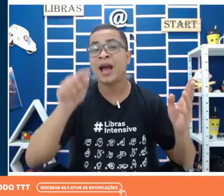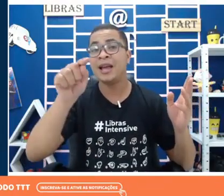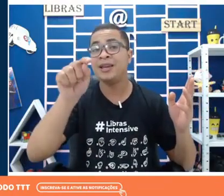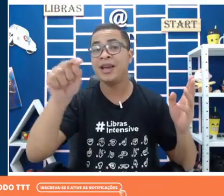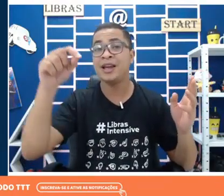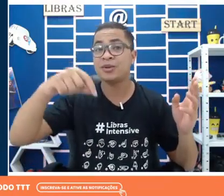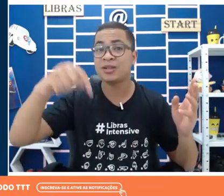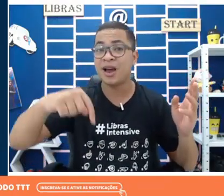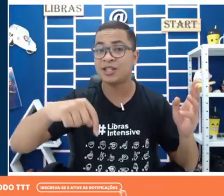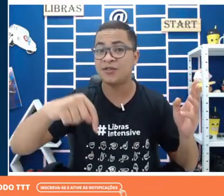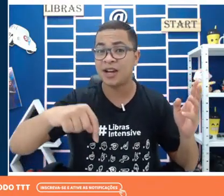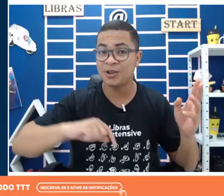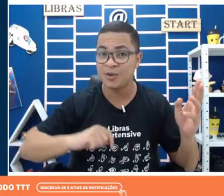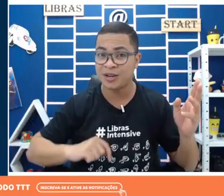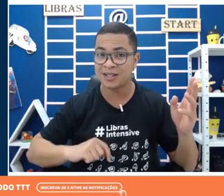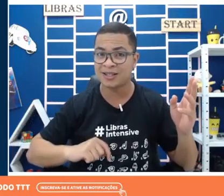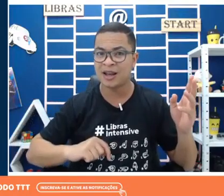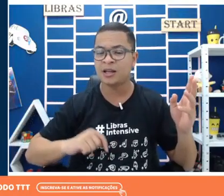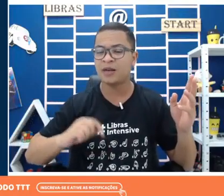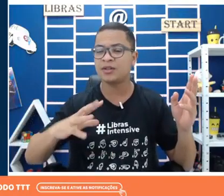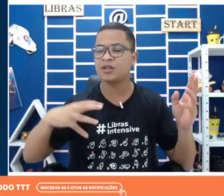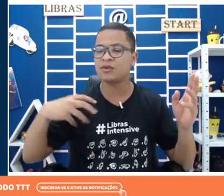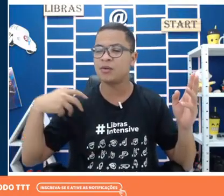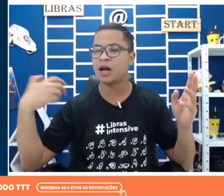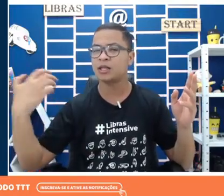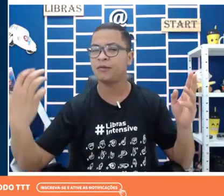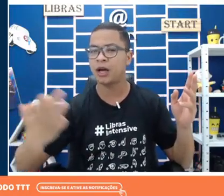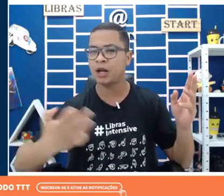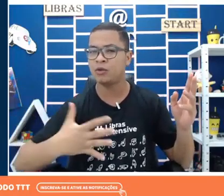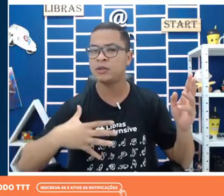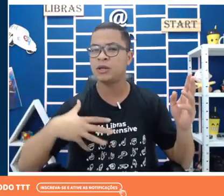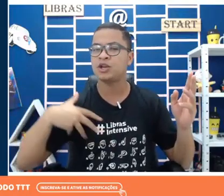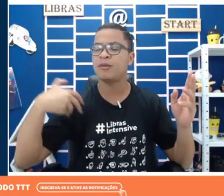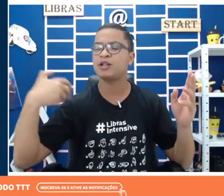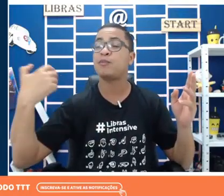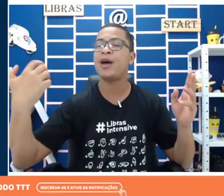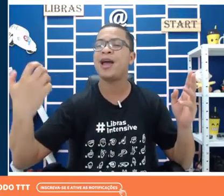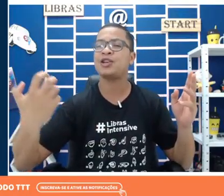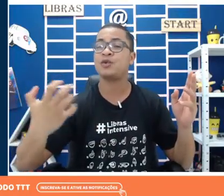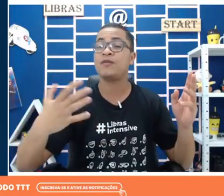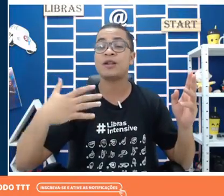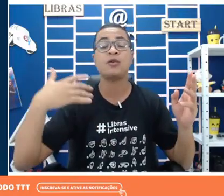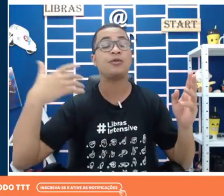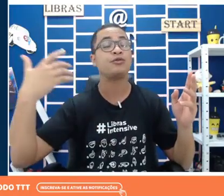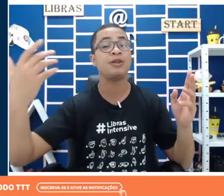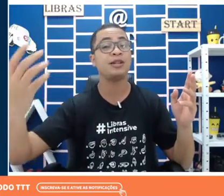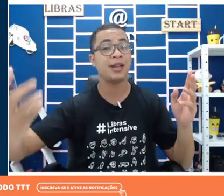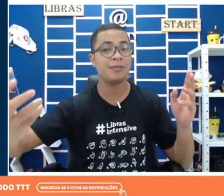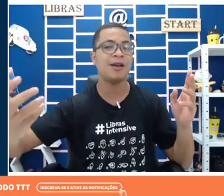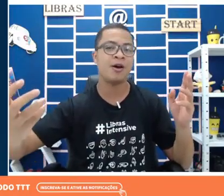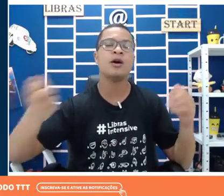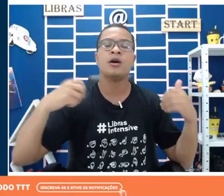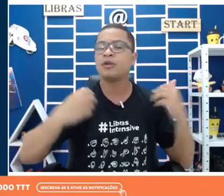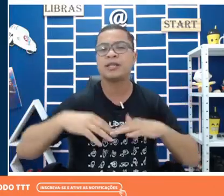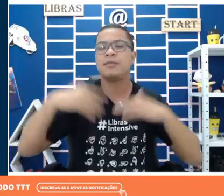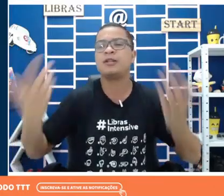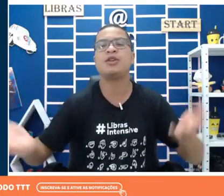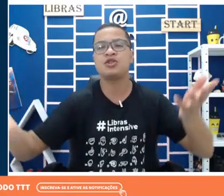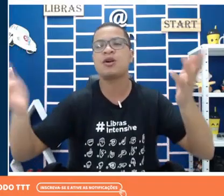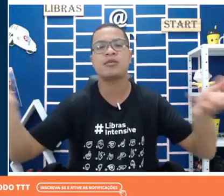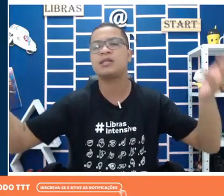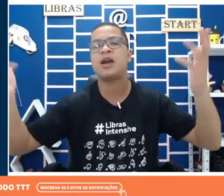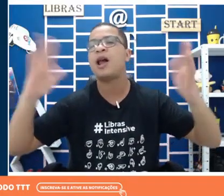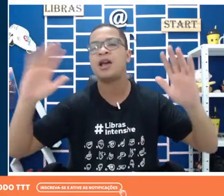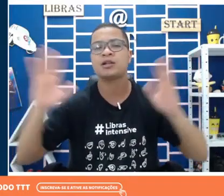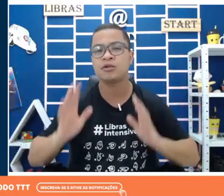sinal, aí entre os classificadores, talvez você usar um classificador, você deixa mais poético e faça com que o surdo entenda melhor do que